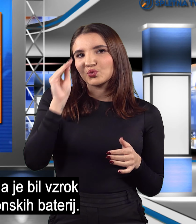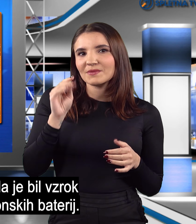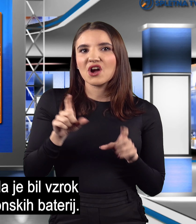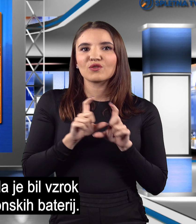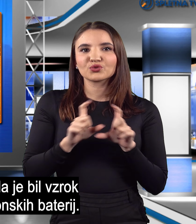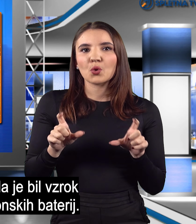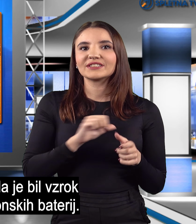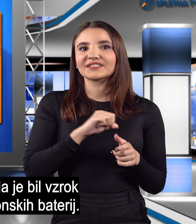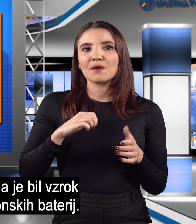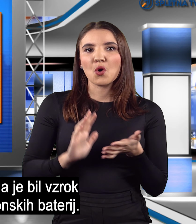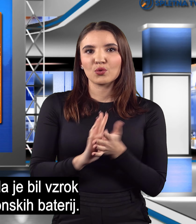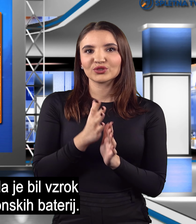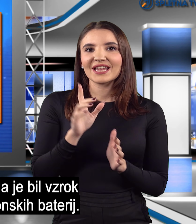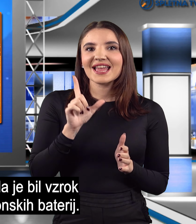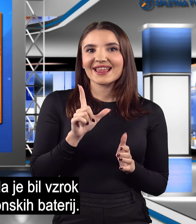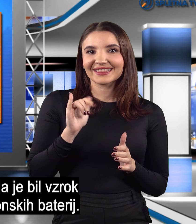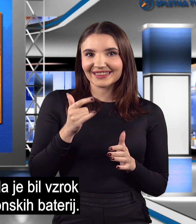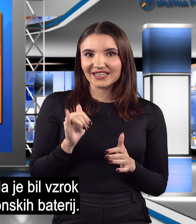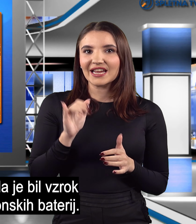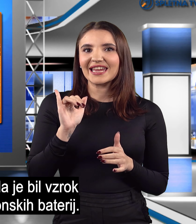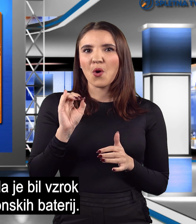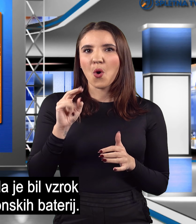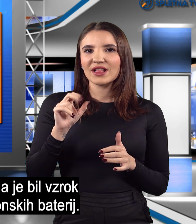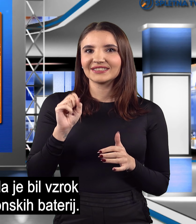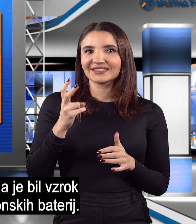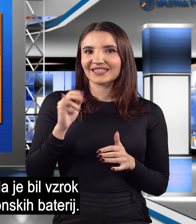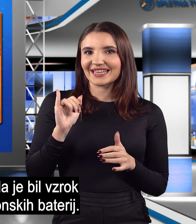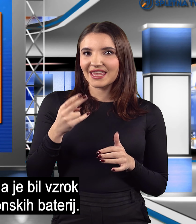je bil vzrok samovžig litij-ionskih baterij.